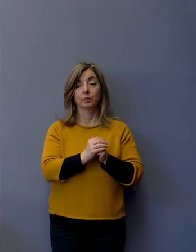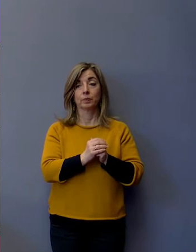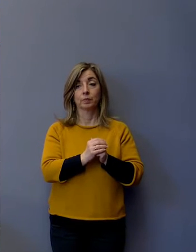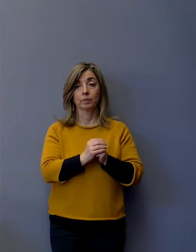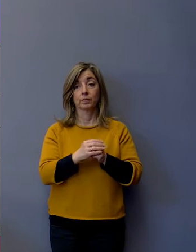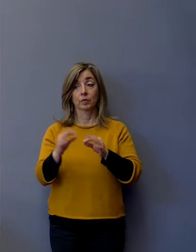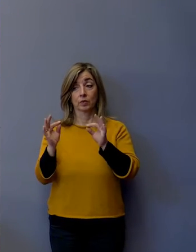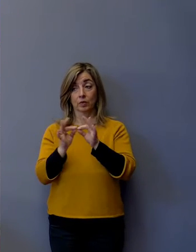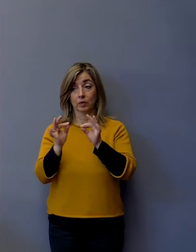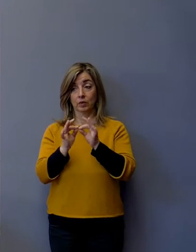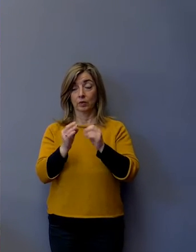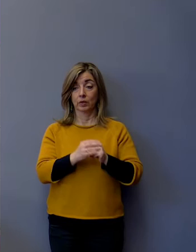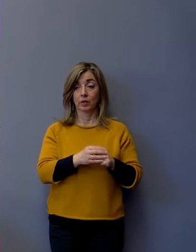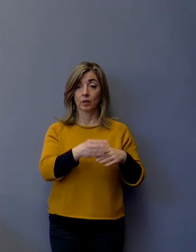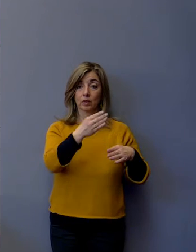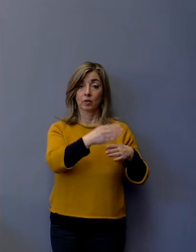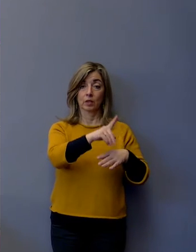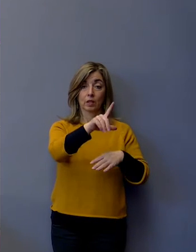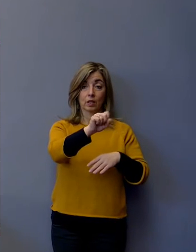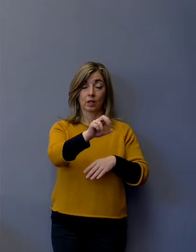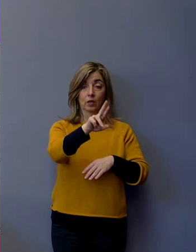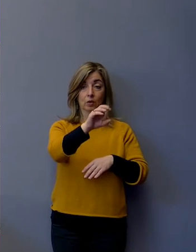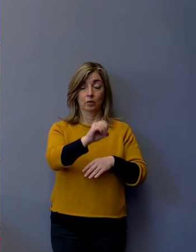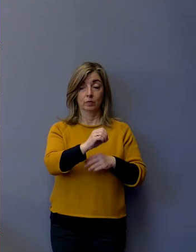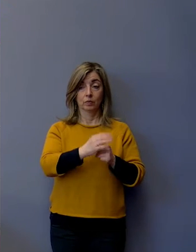favorevole consigliera lauro